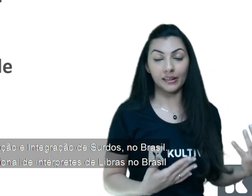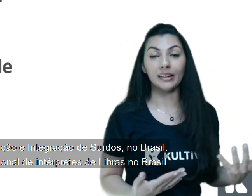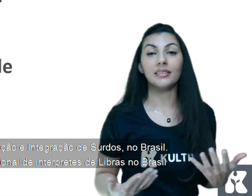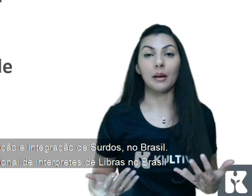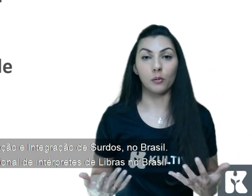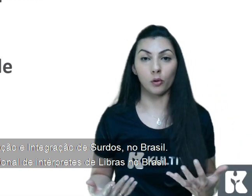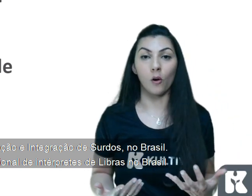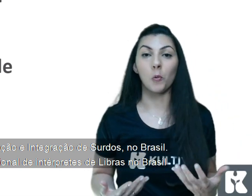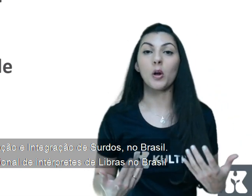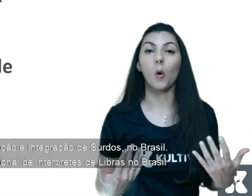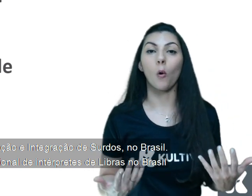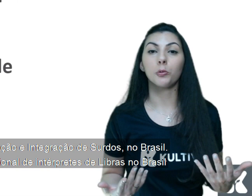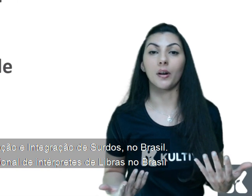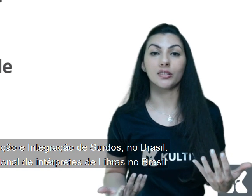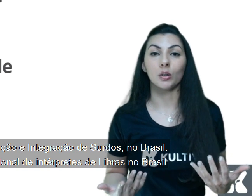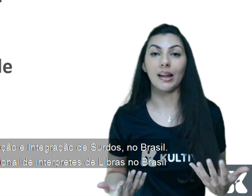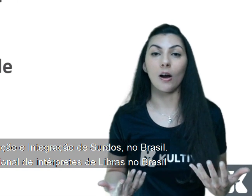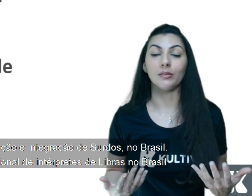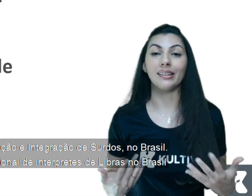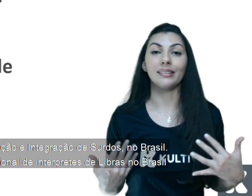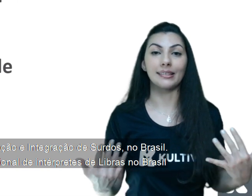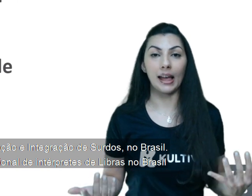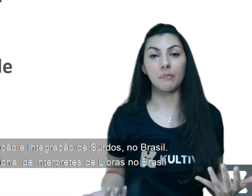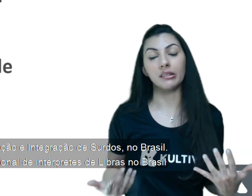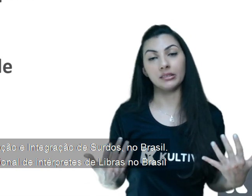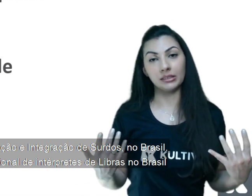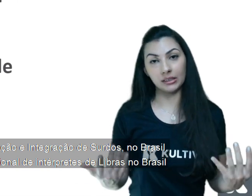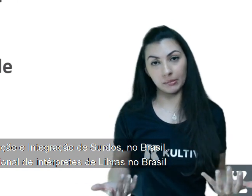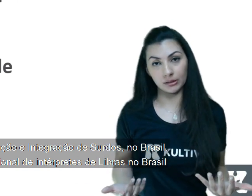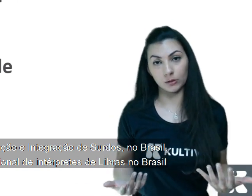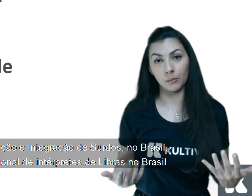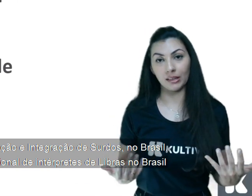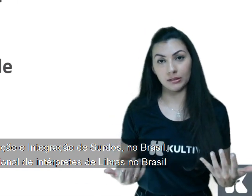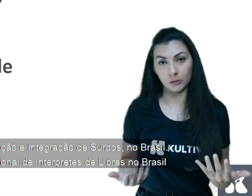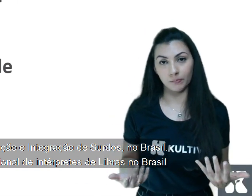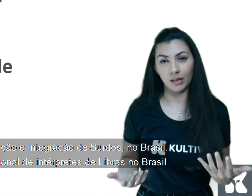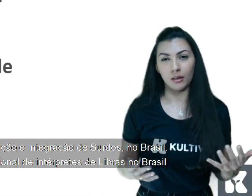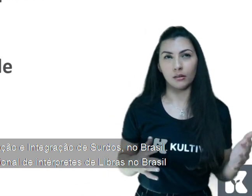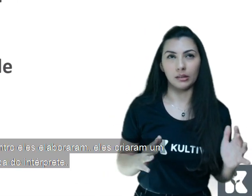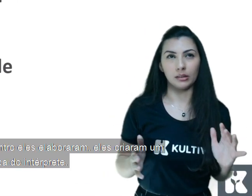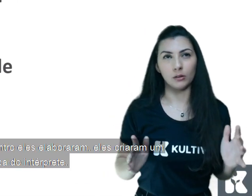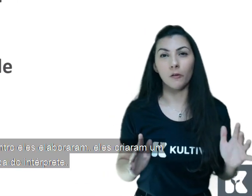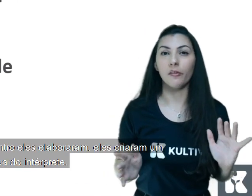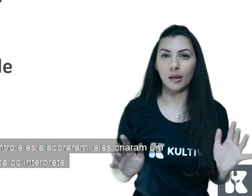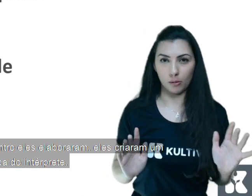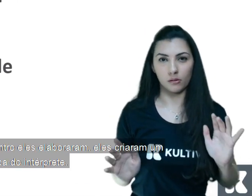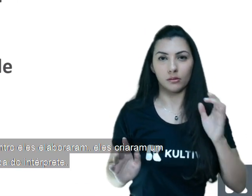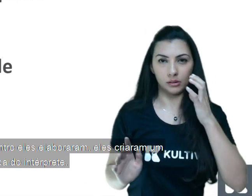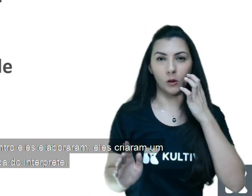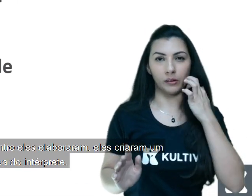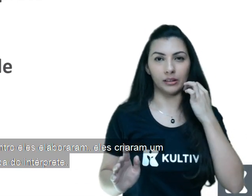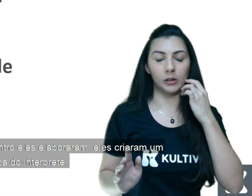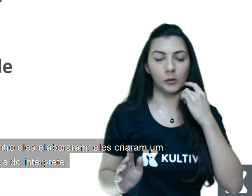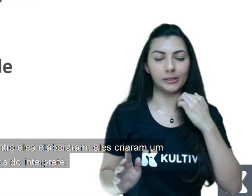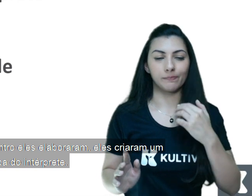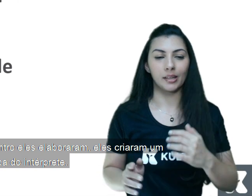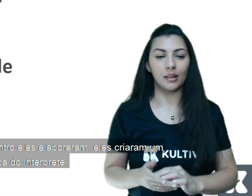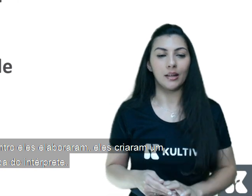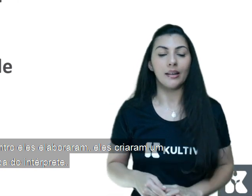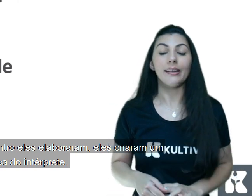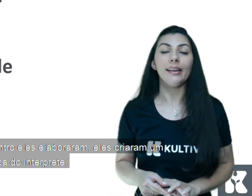A FENEI elaborou um encontro nacional de intérpretes de Libras no Brasil, em novembro de